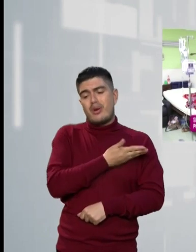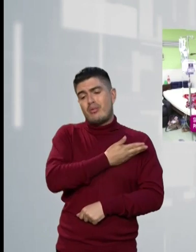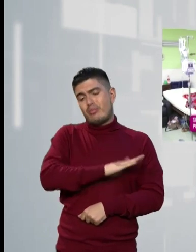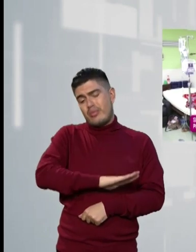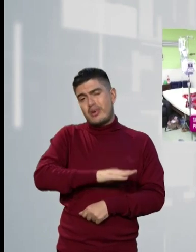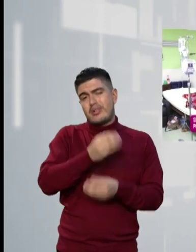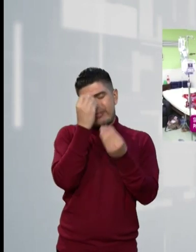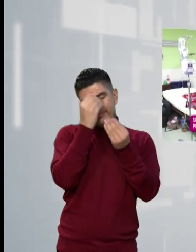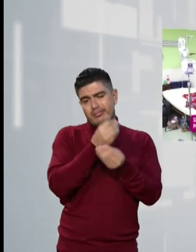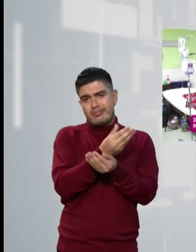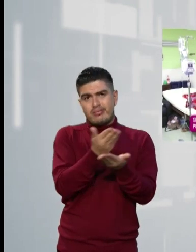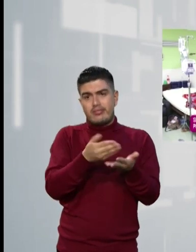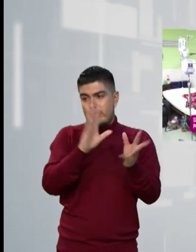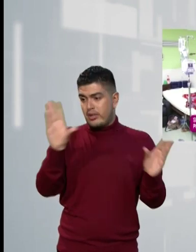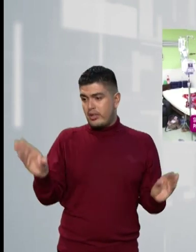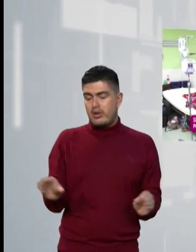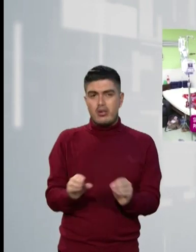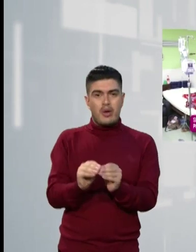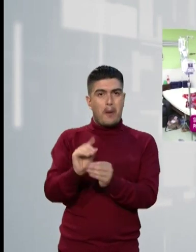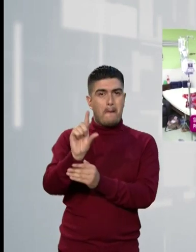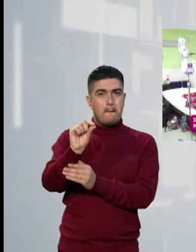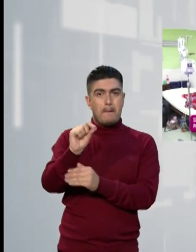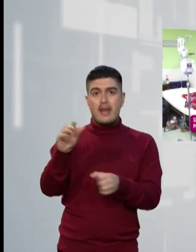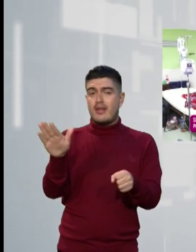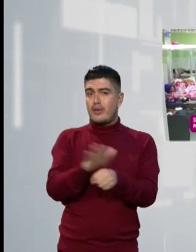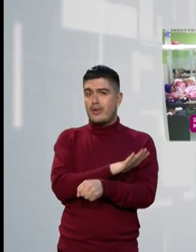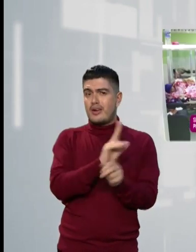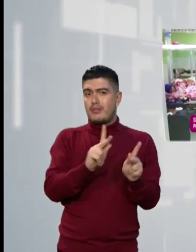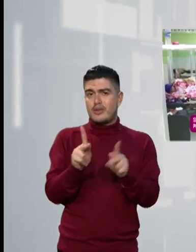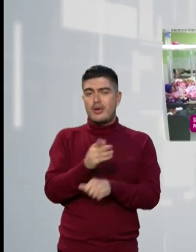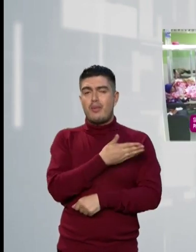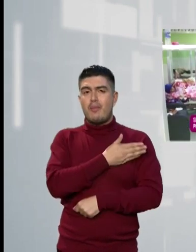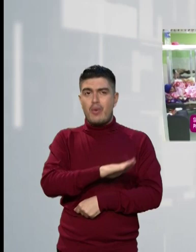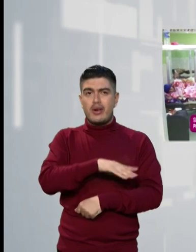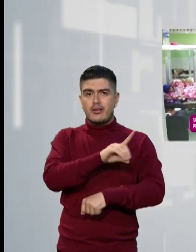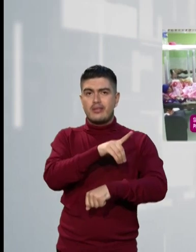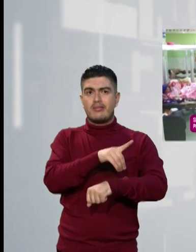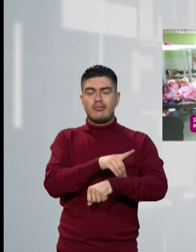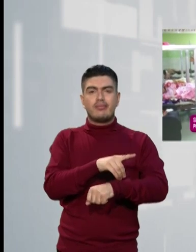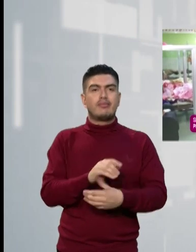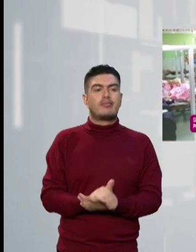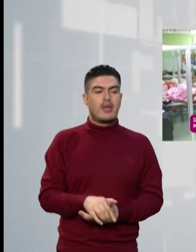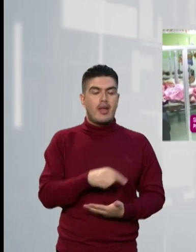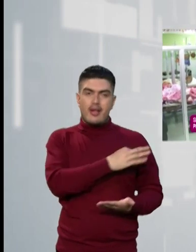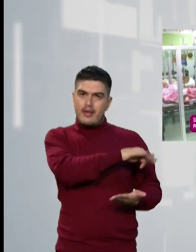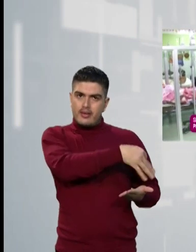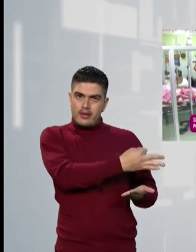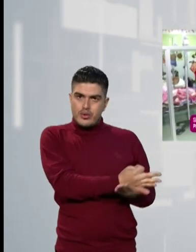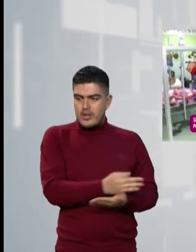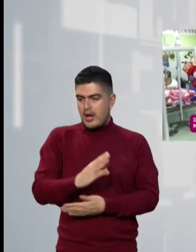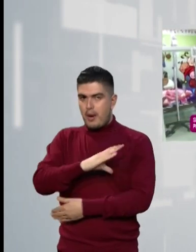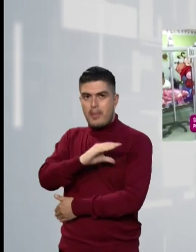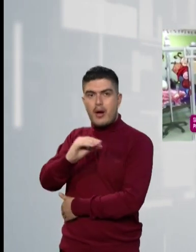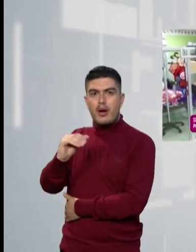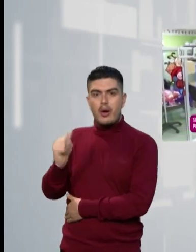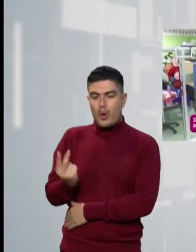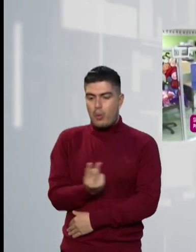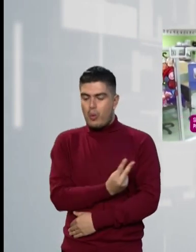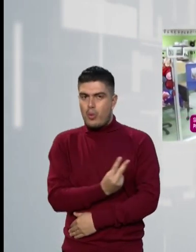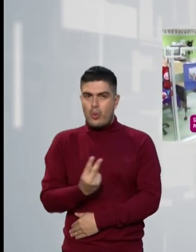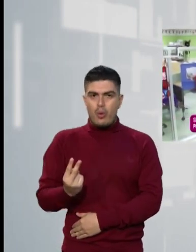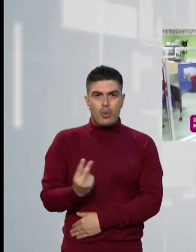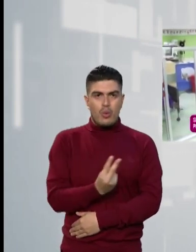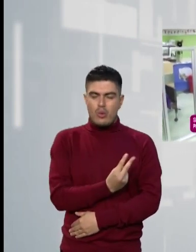de confirmarse sumarían a 20 los fallecimientos Al igual el distrito central y Comayagua son las